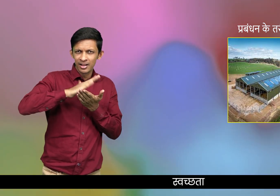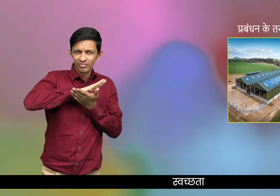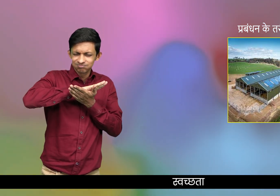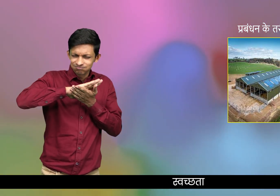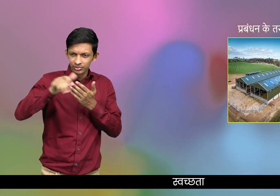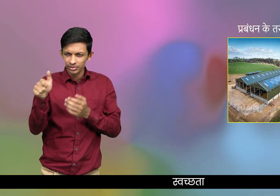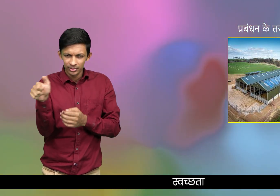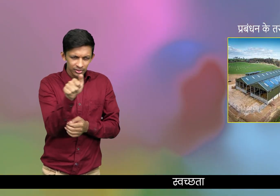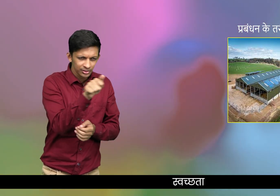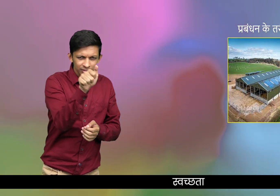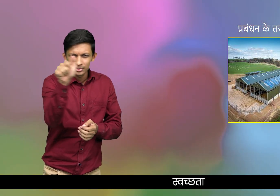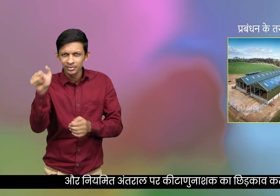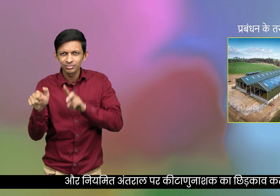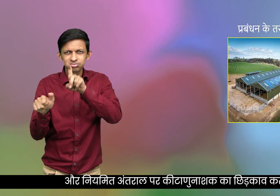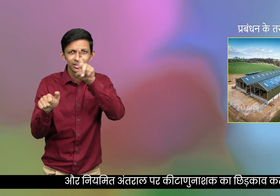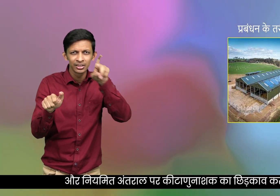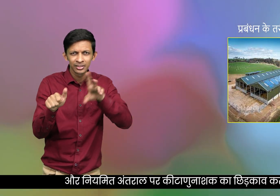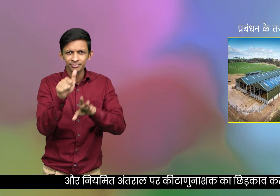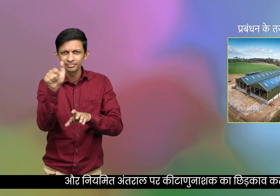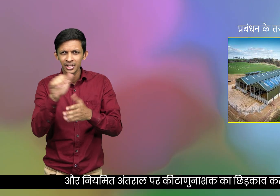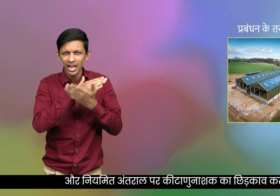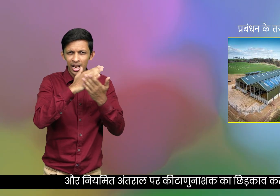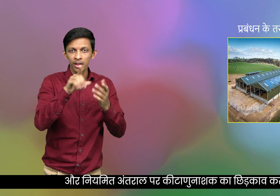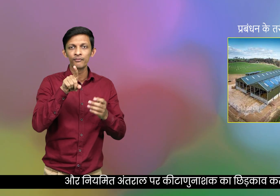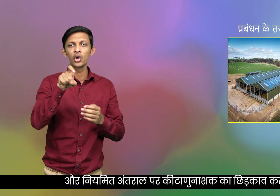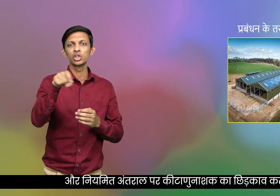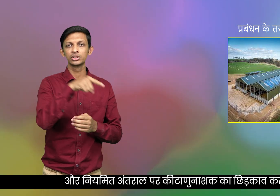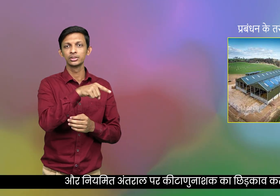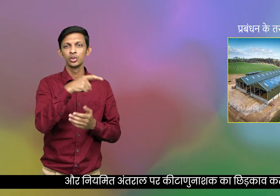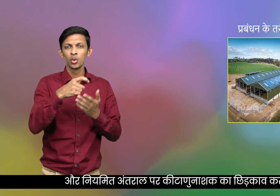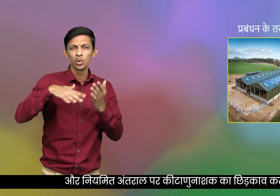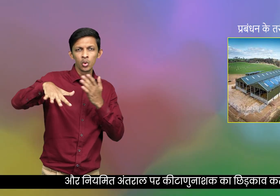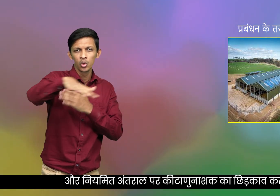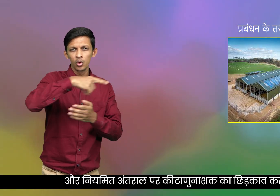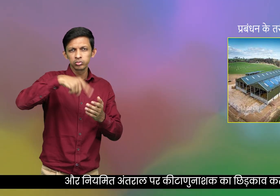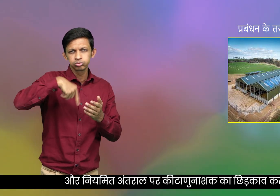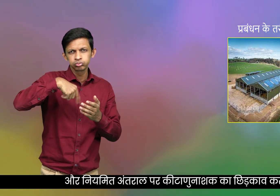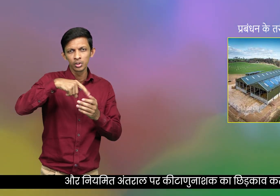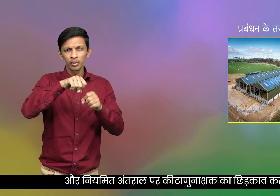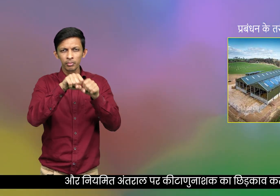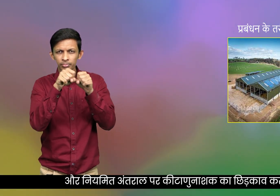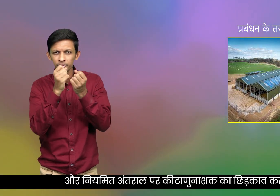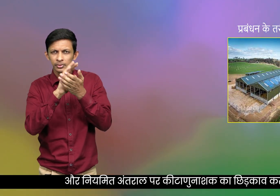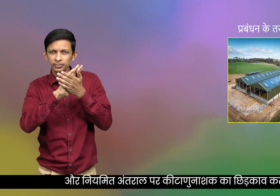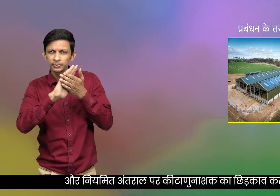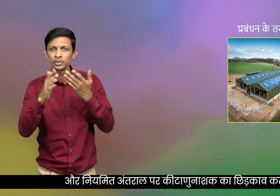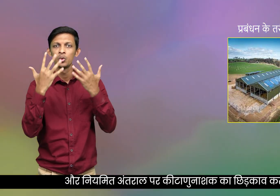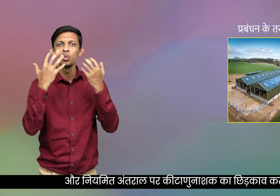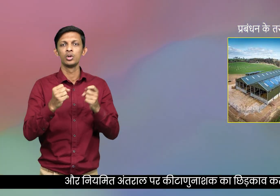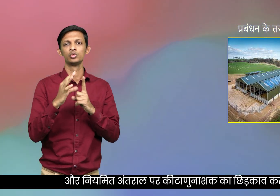स्वच्छता और नियमित अंतराल पर कीटाणुनाशक का छिड़काव करना अनिवार्य है।